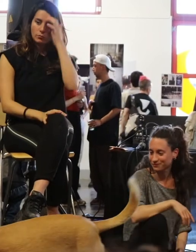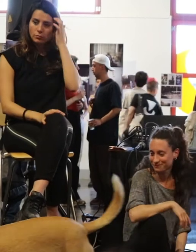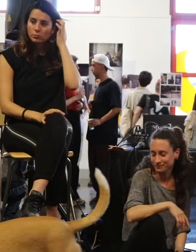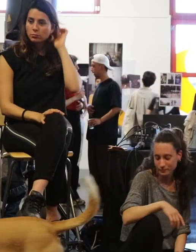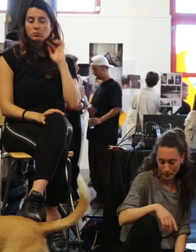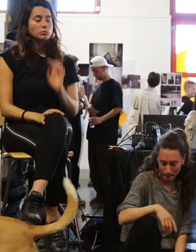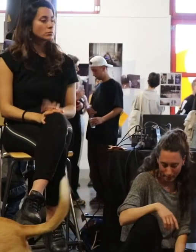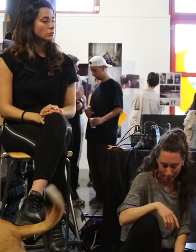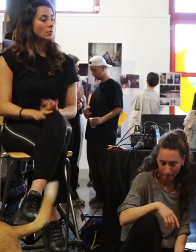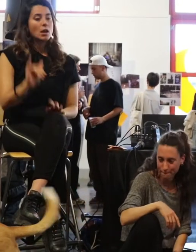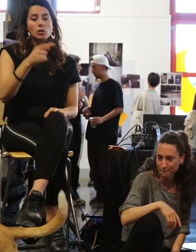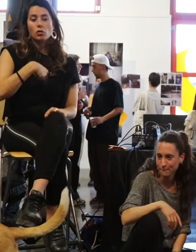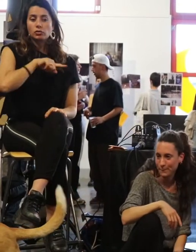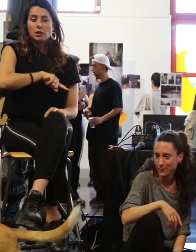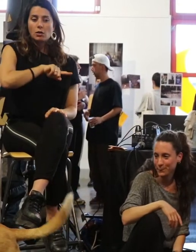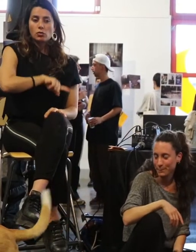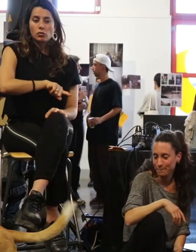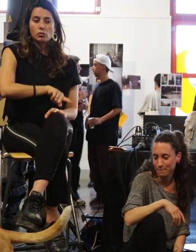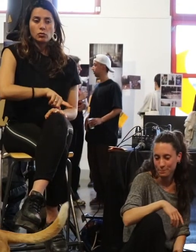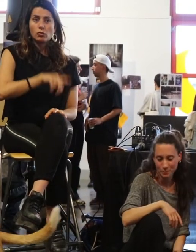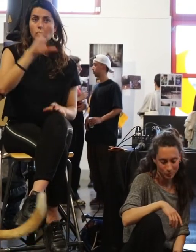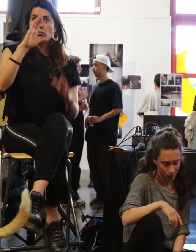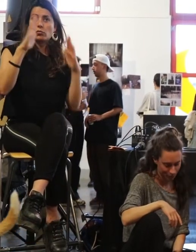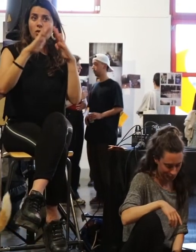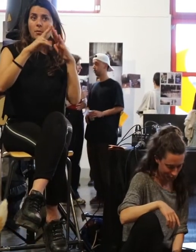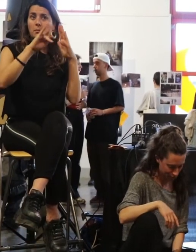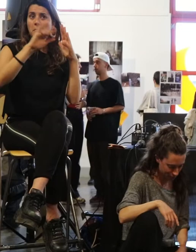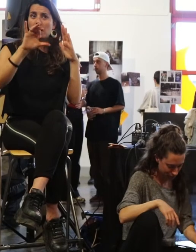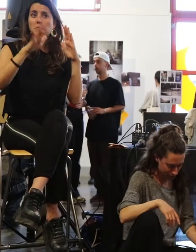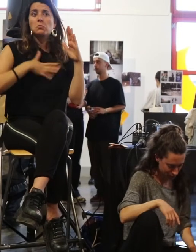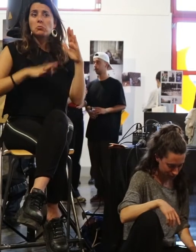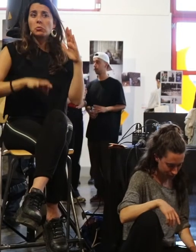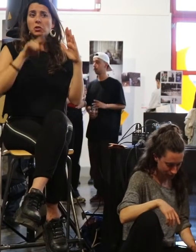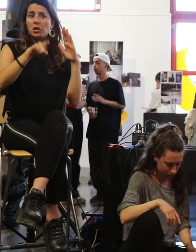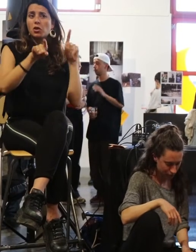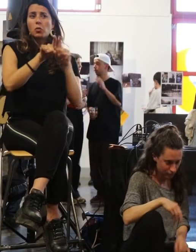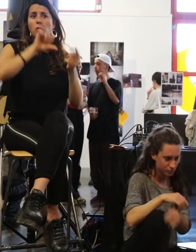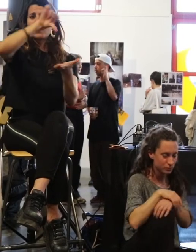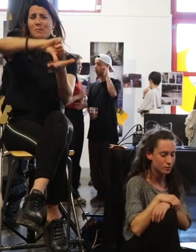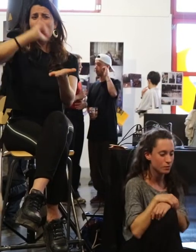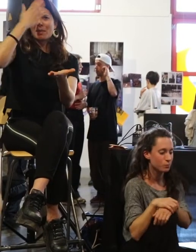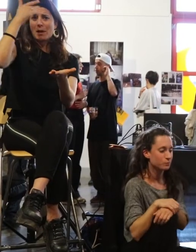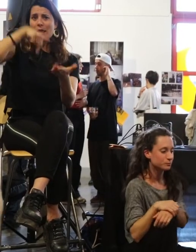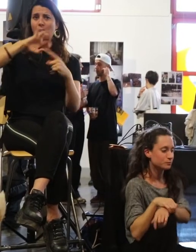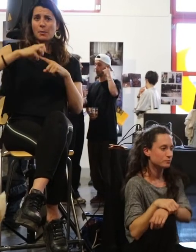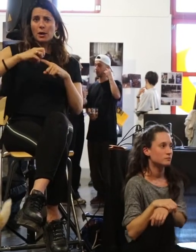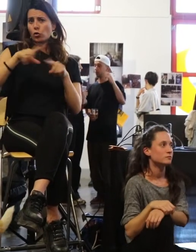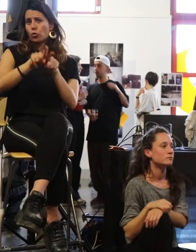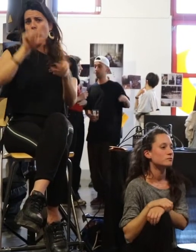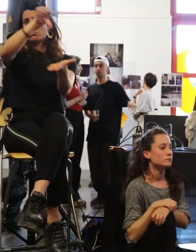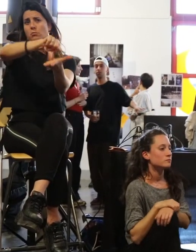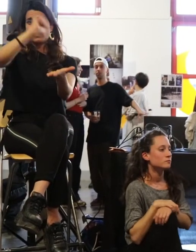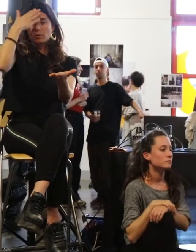ha cambiado, y es cierto que Can Vies quizás no es un elemento central del barrio, porque ahora el contexto del barrio es